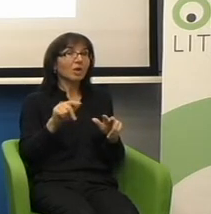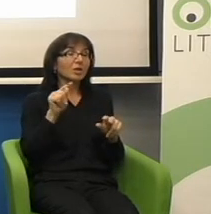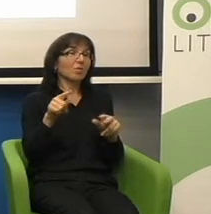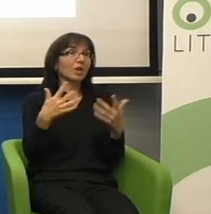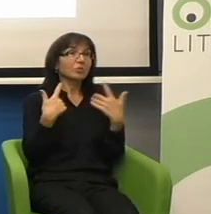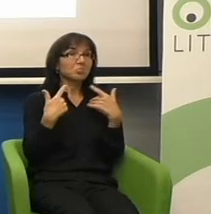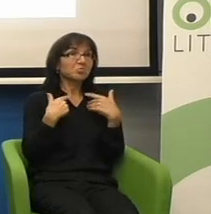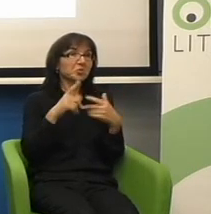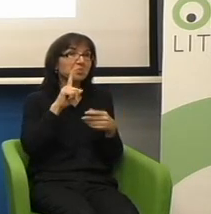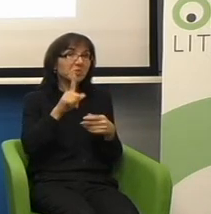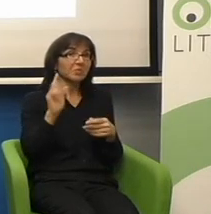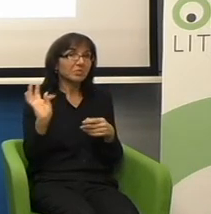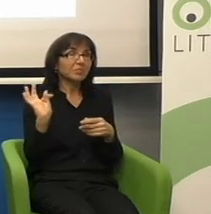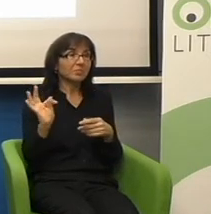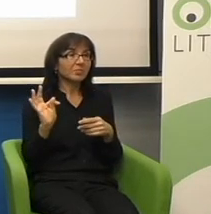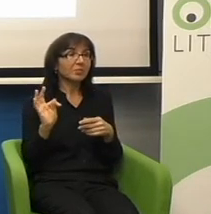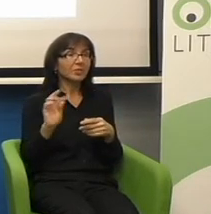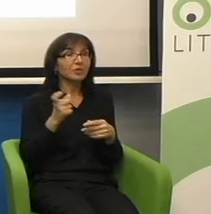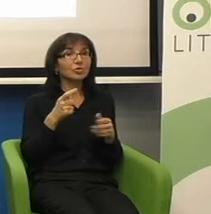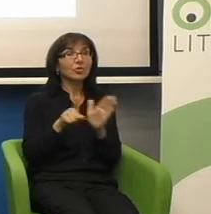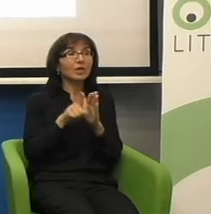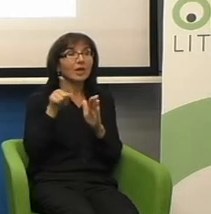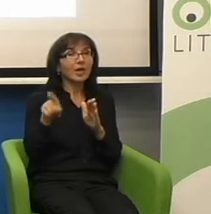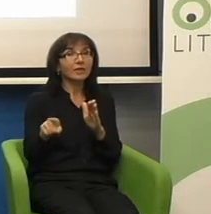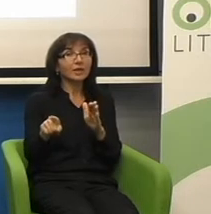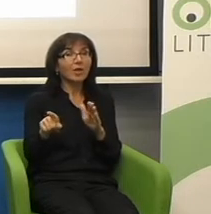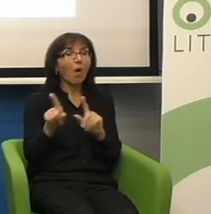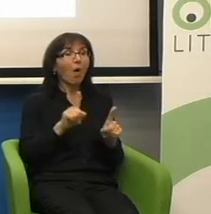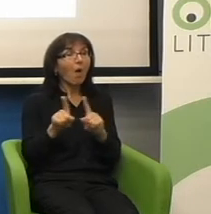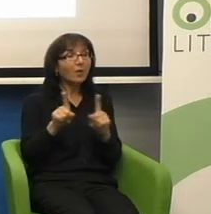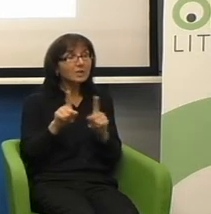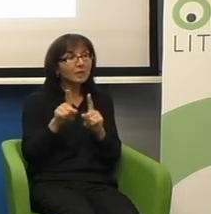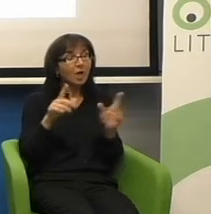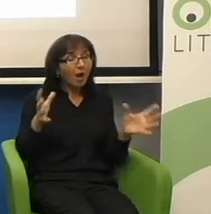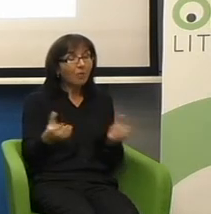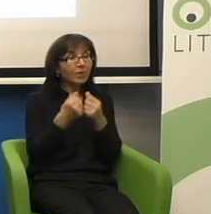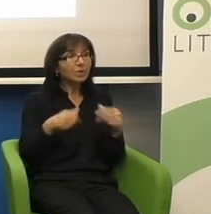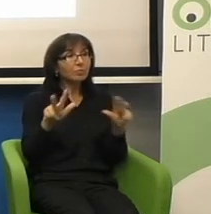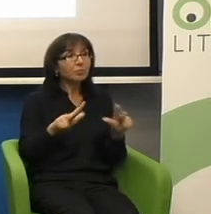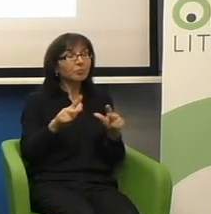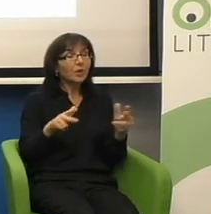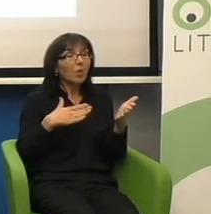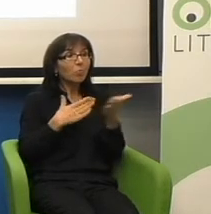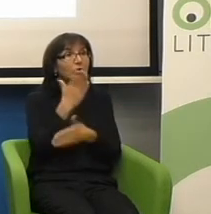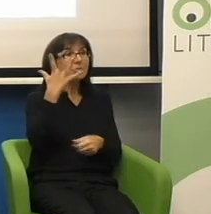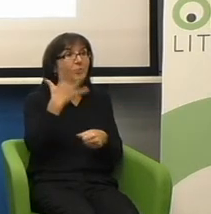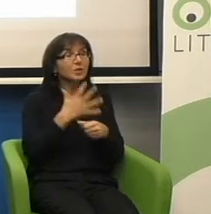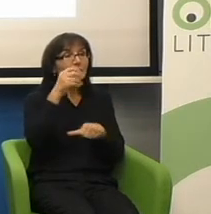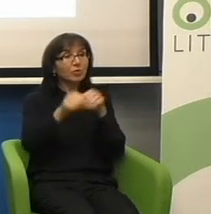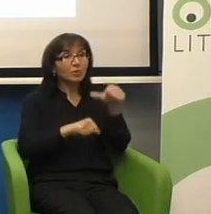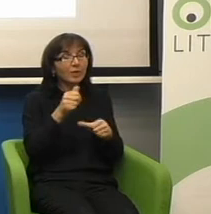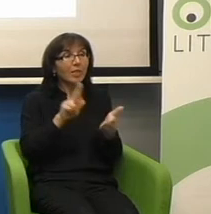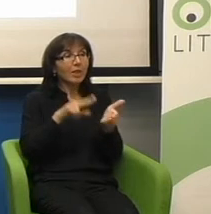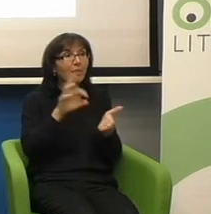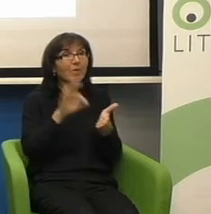żyje z tą swoją prawdą. Co dla niej oznaczało to odnalezienie rodziny po ponad 50 latach? No, na pewno było